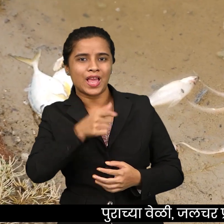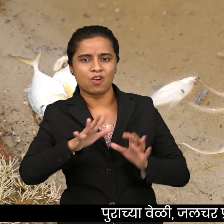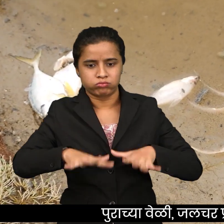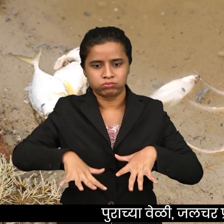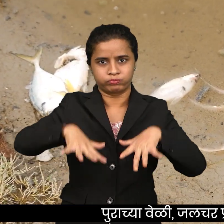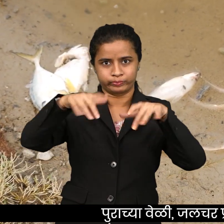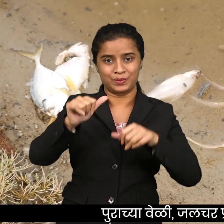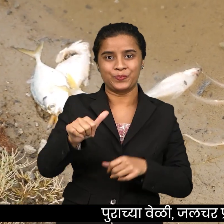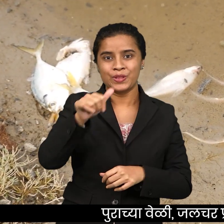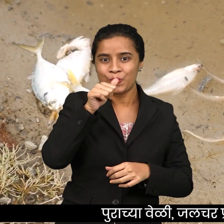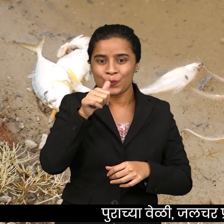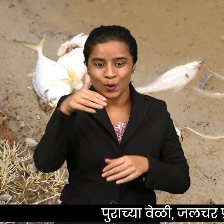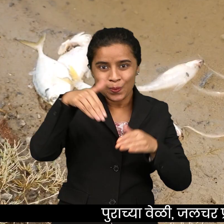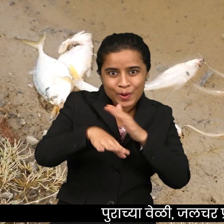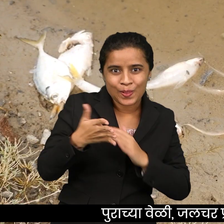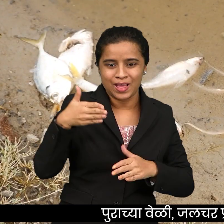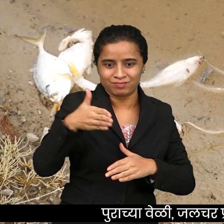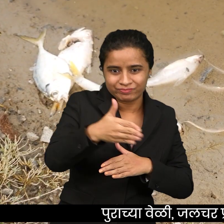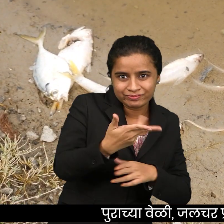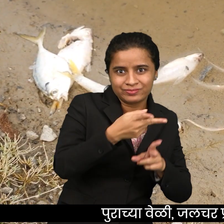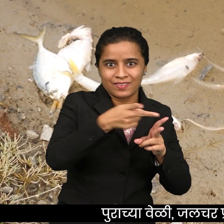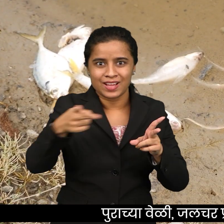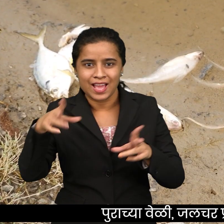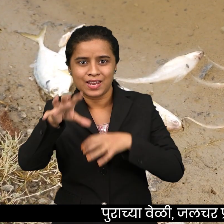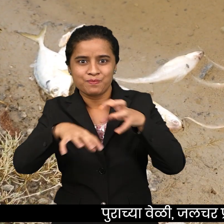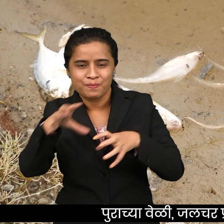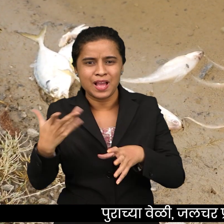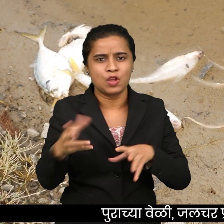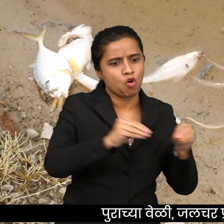पुराच्या वेळी जलचर प्राणी देखील वाहून जाऊ शकतात.